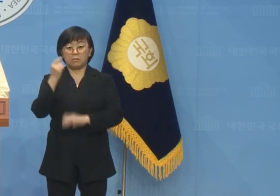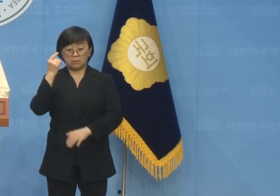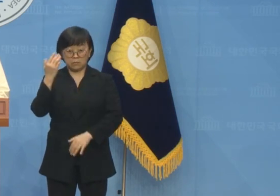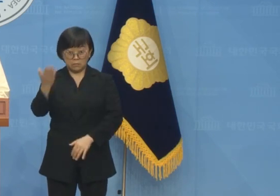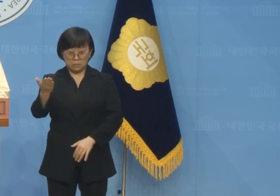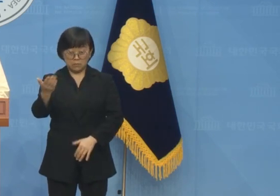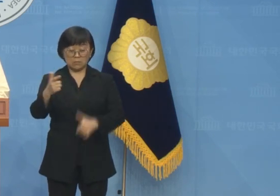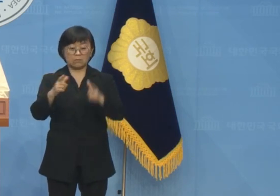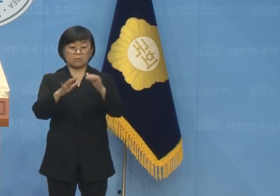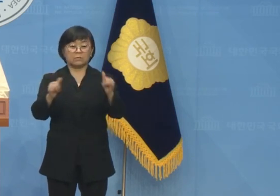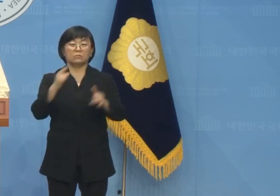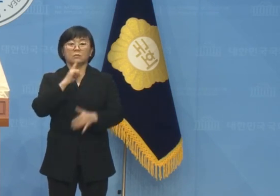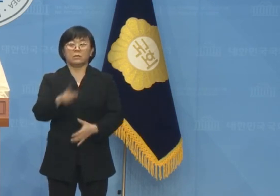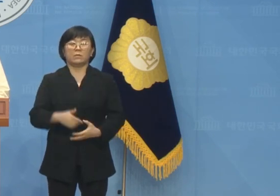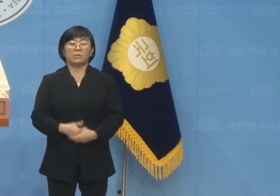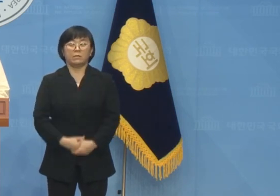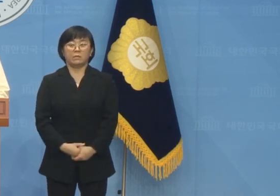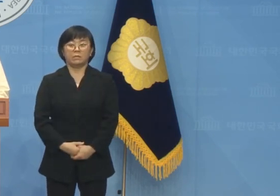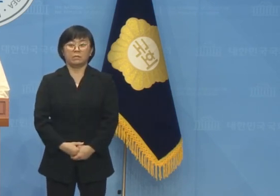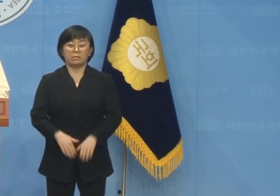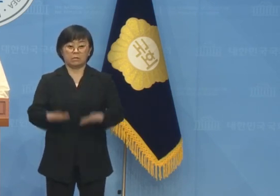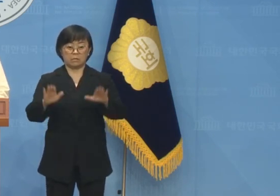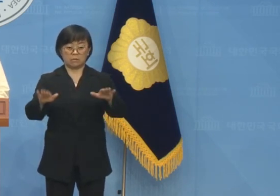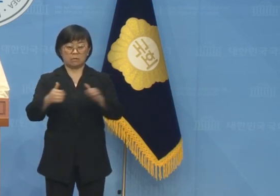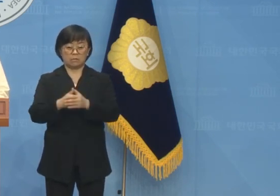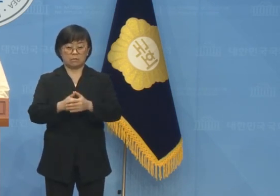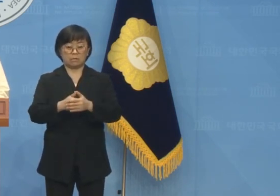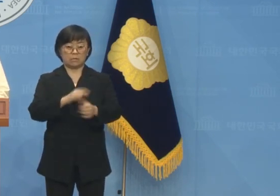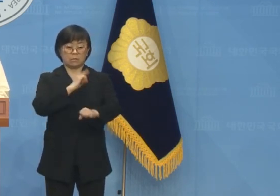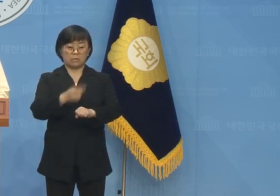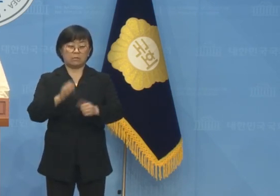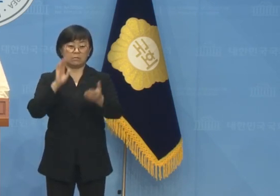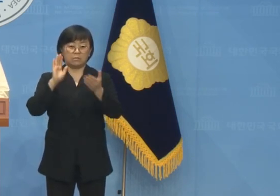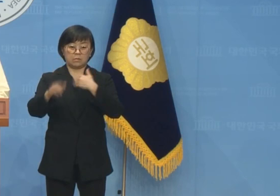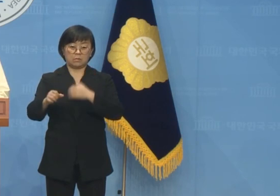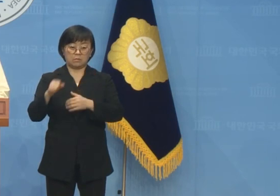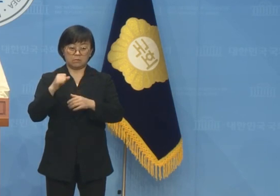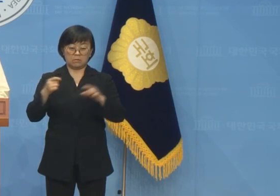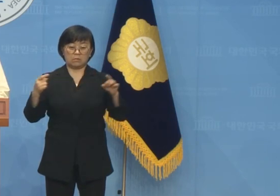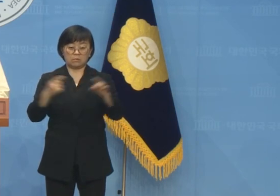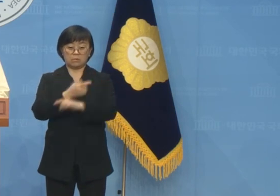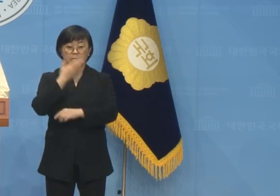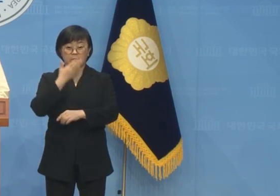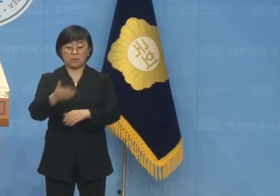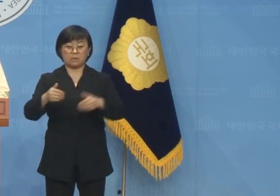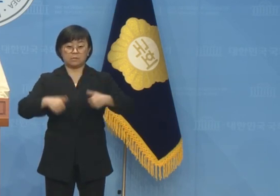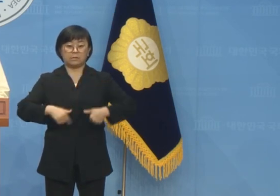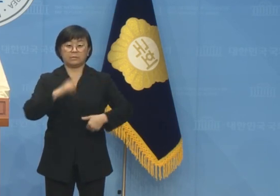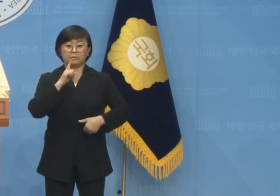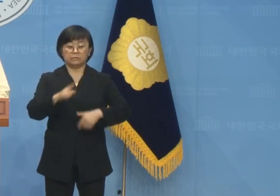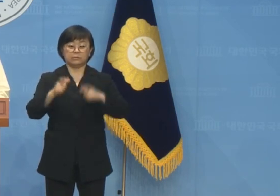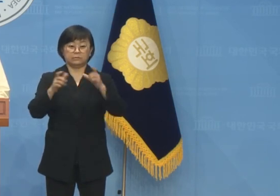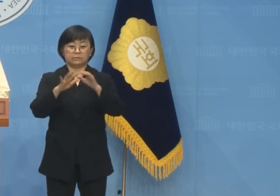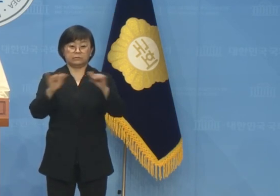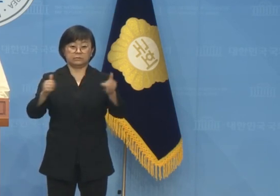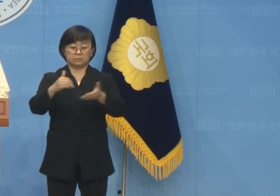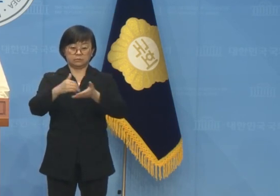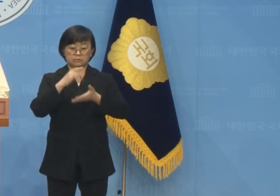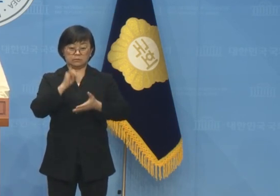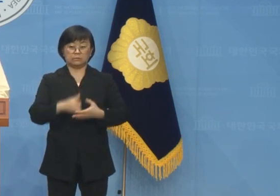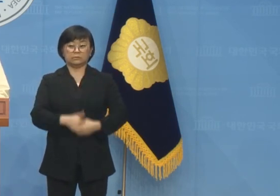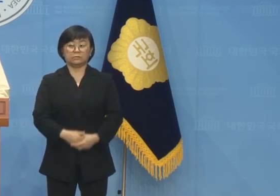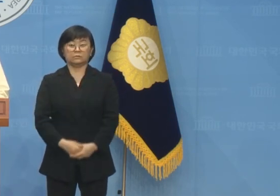많은 주민들이 묻고 계십니다 이번에는 유능한 미래 세력으로 반드시 교체해야 한다고 주민들이 요구하고